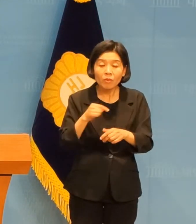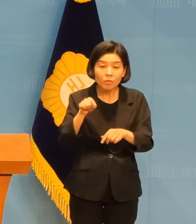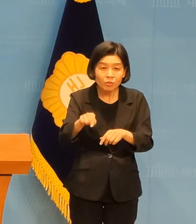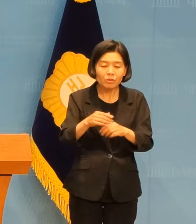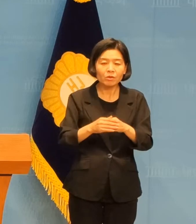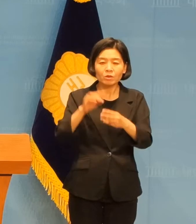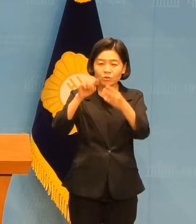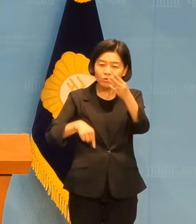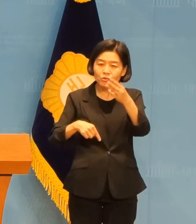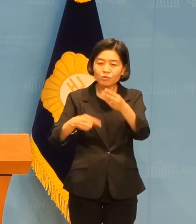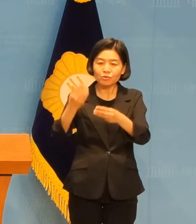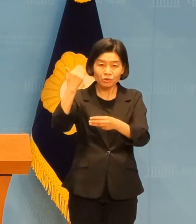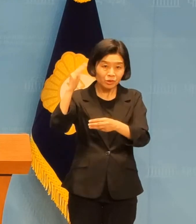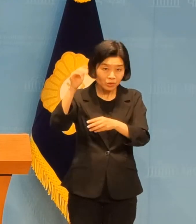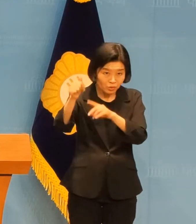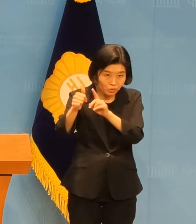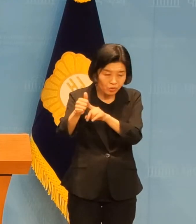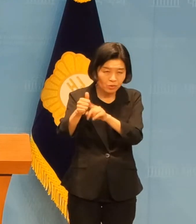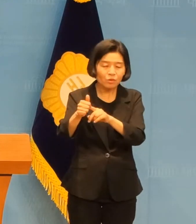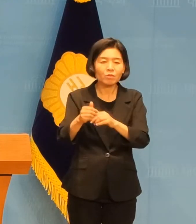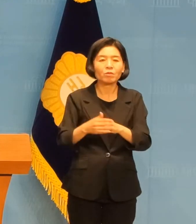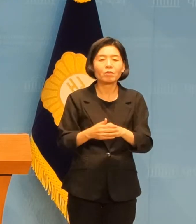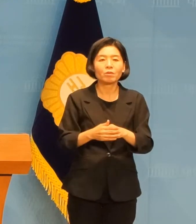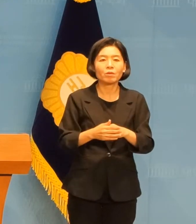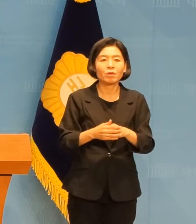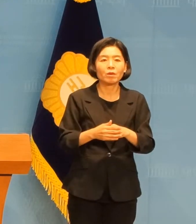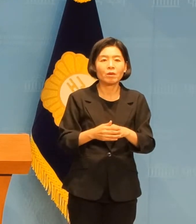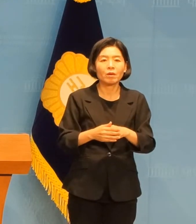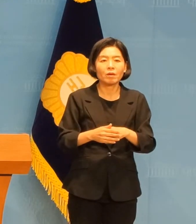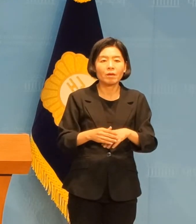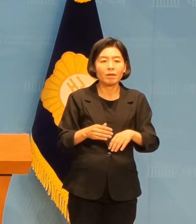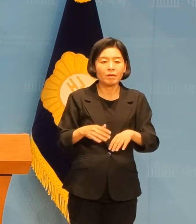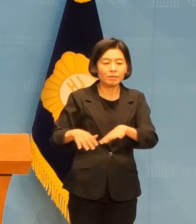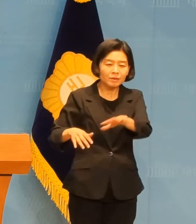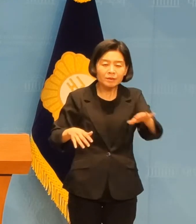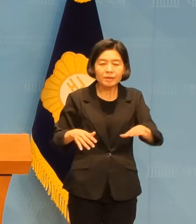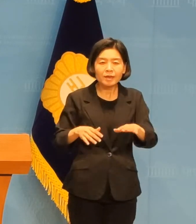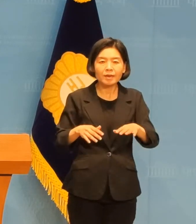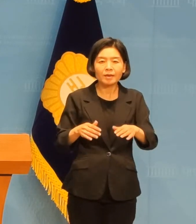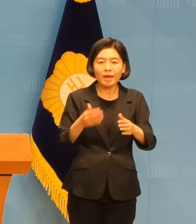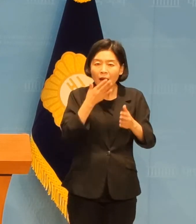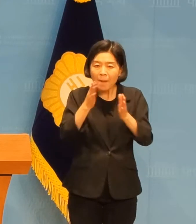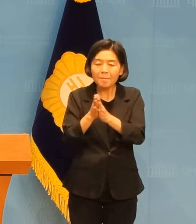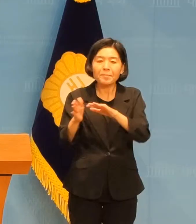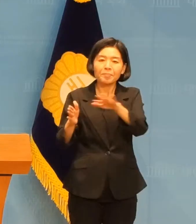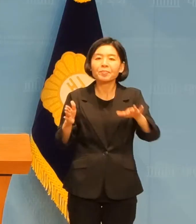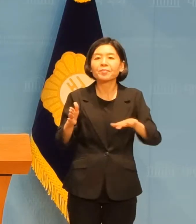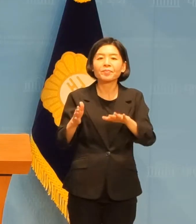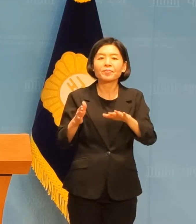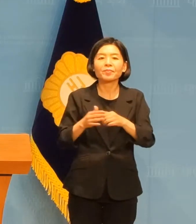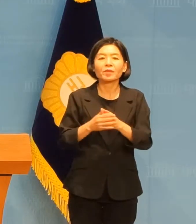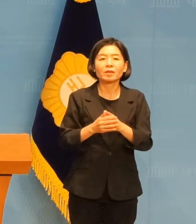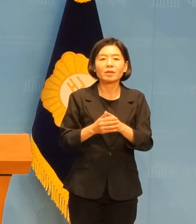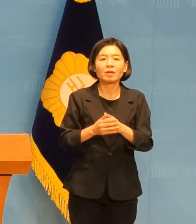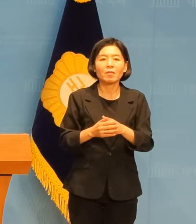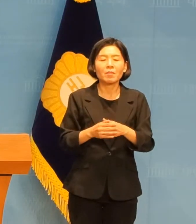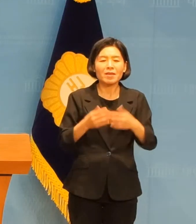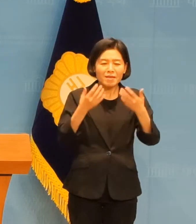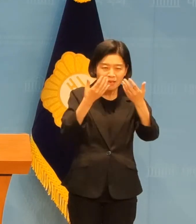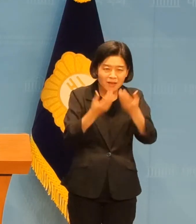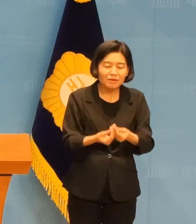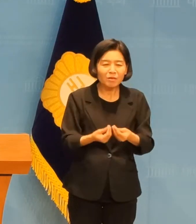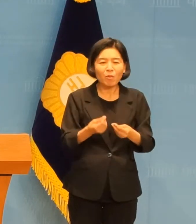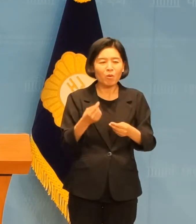전 대통령은 그 정권의 부역자들과 함께 사실상 법 무서운 줄 모르고